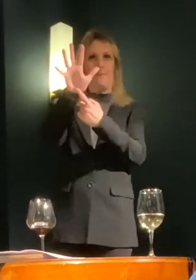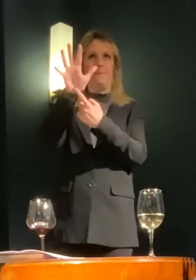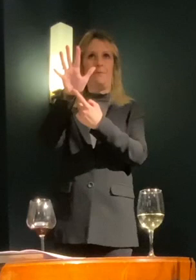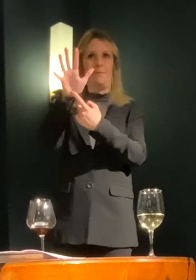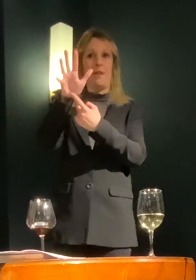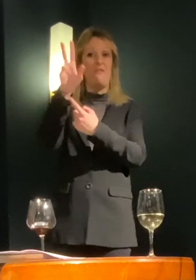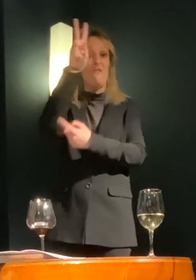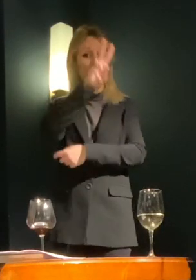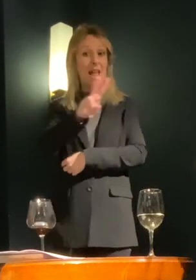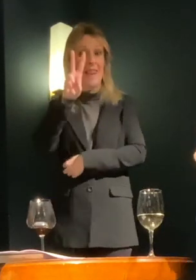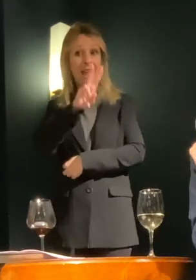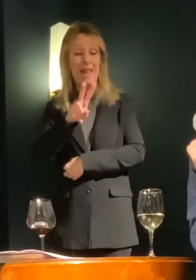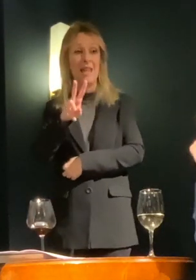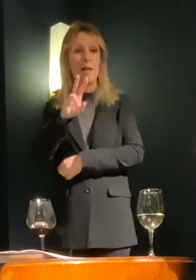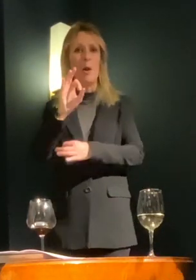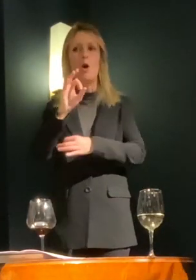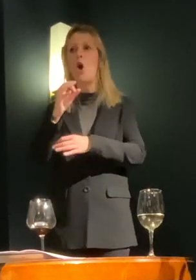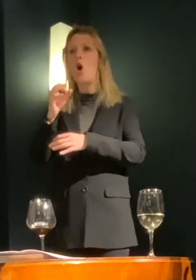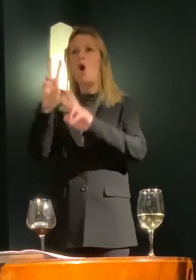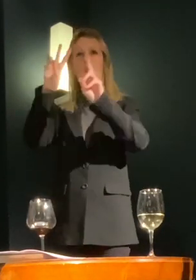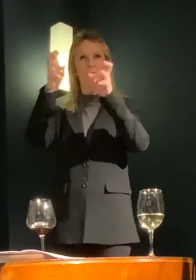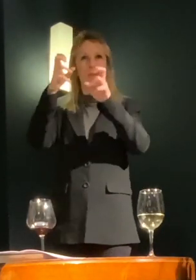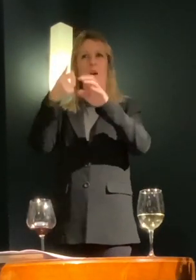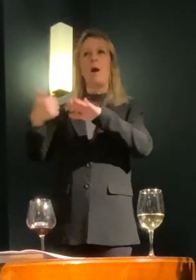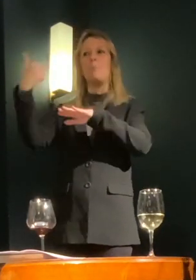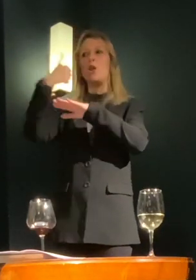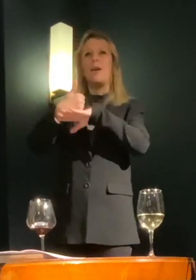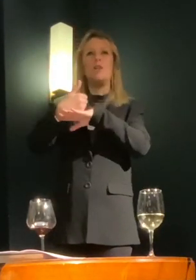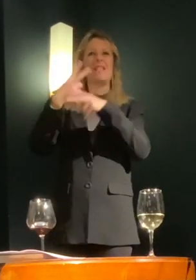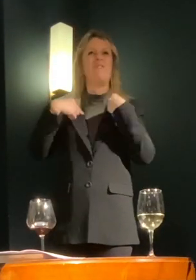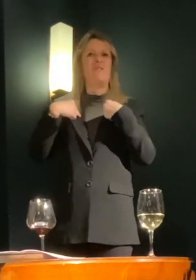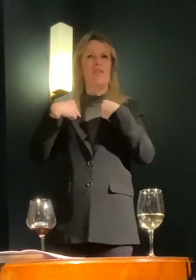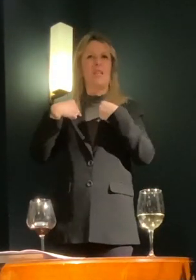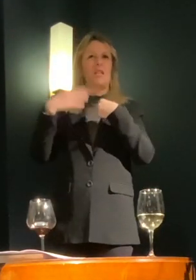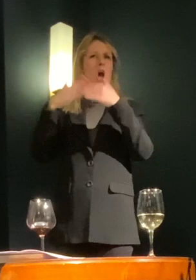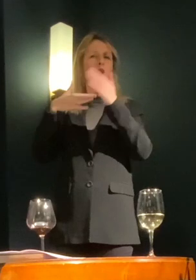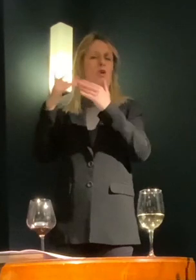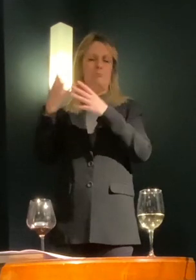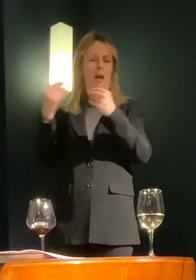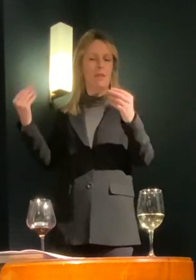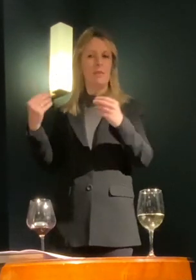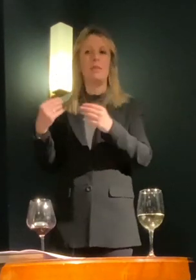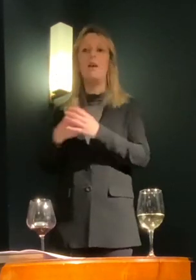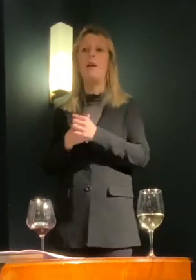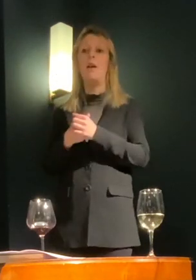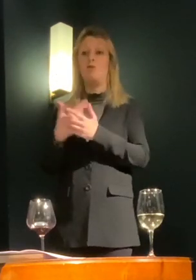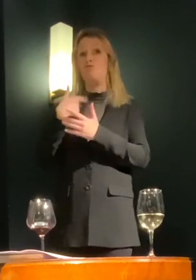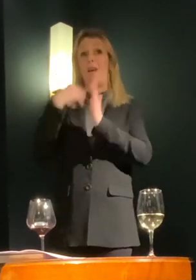perché i protagonisti di Una vita come tante ci arrivano dopo, per cui hanno un'età un po' più grande, sono nel mondo del lavoro, hanno altre regole